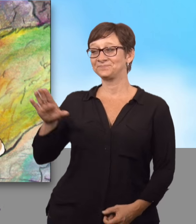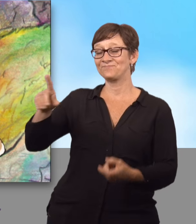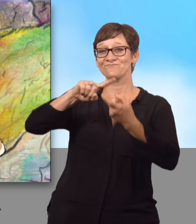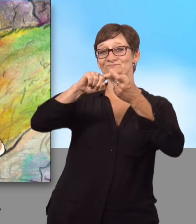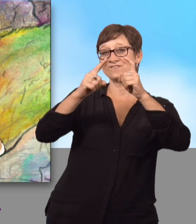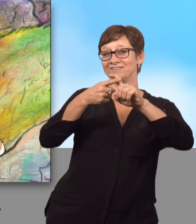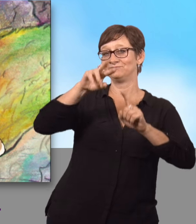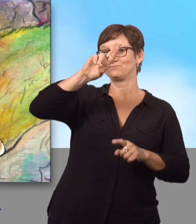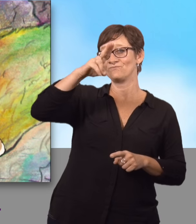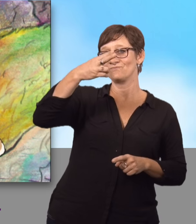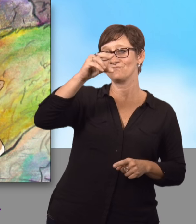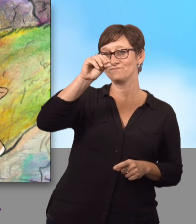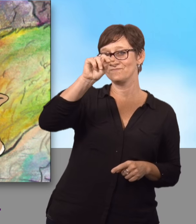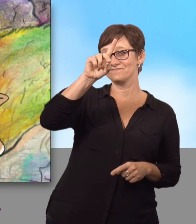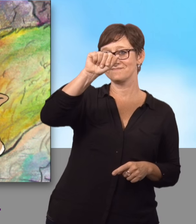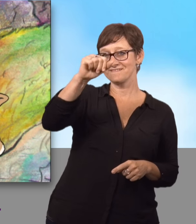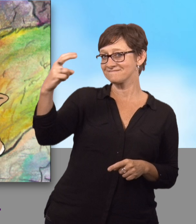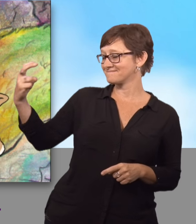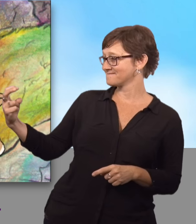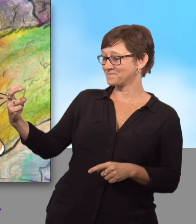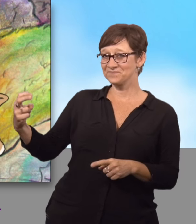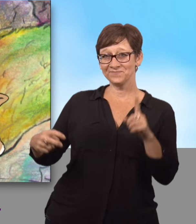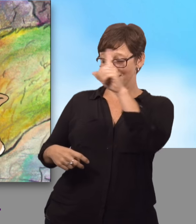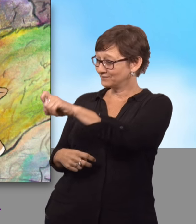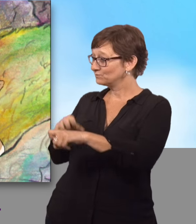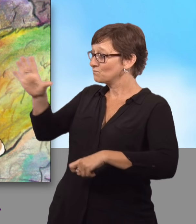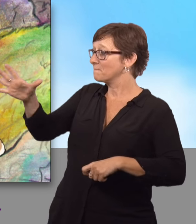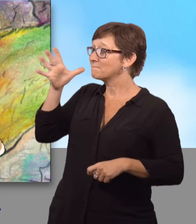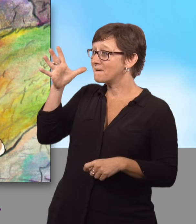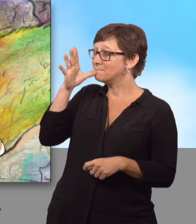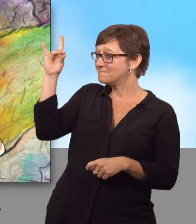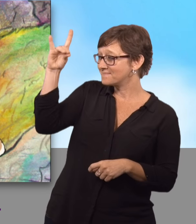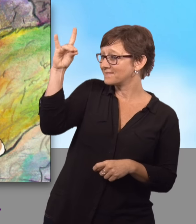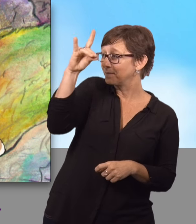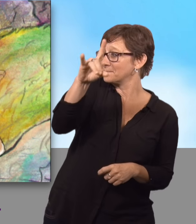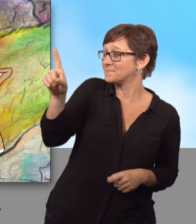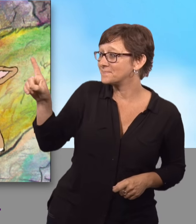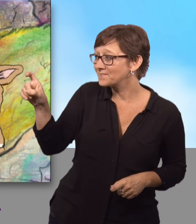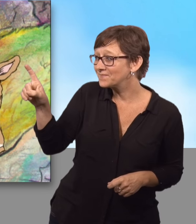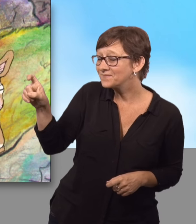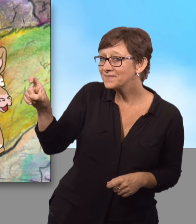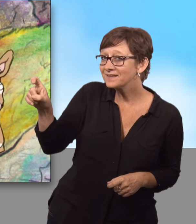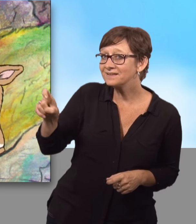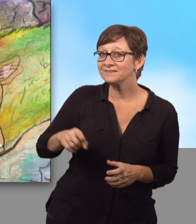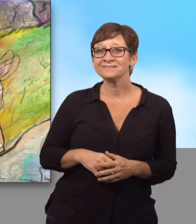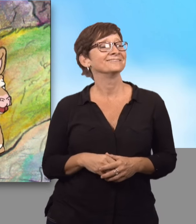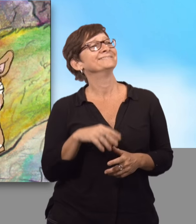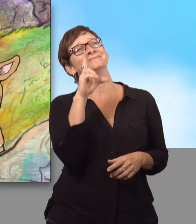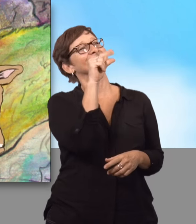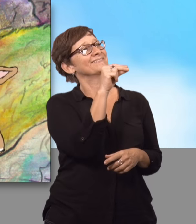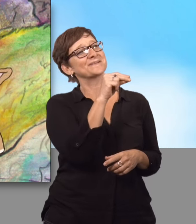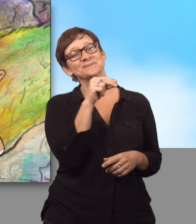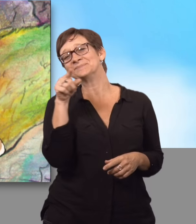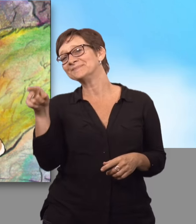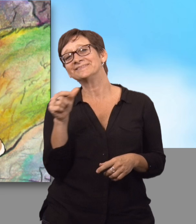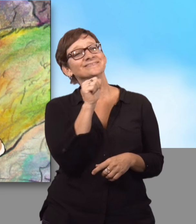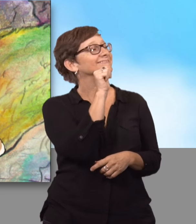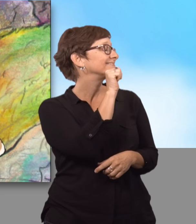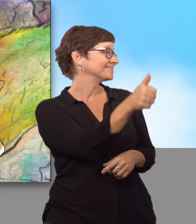¿Tu mamá es una llama? Le pregunté a mi amigo Arturo. No, no lo es, dijo Arturo, te